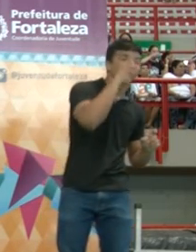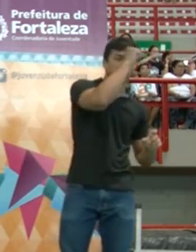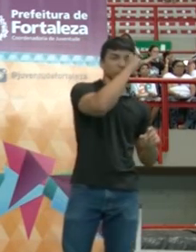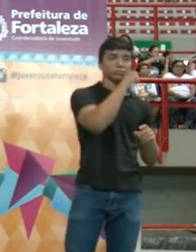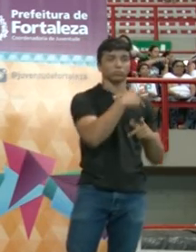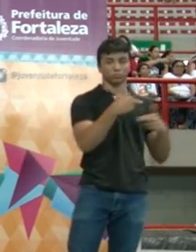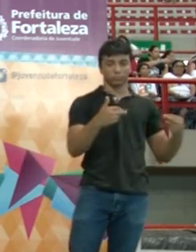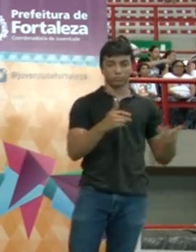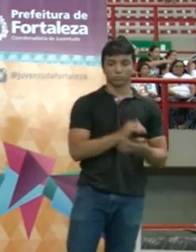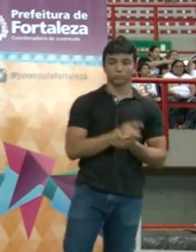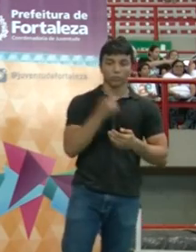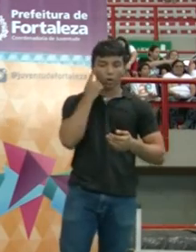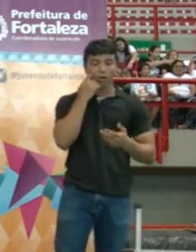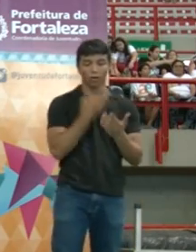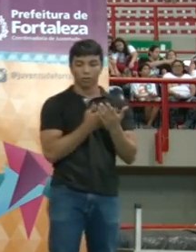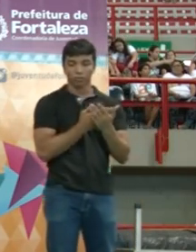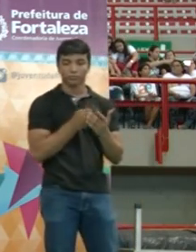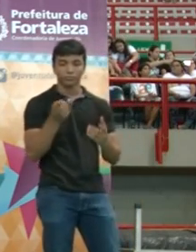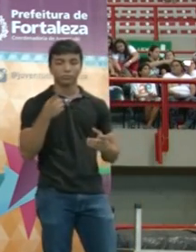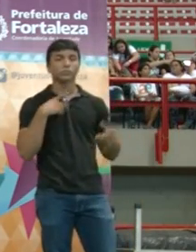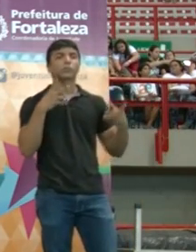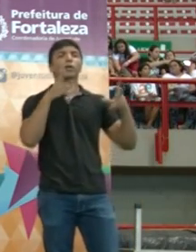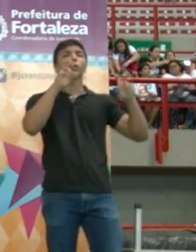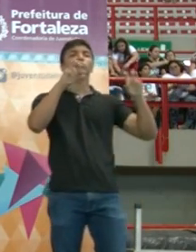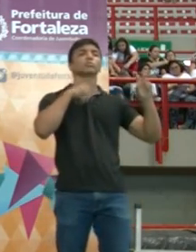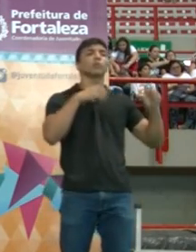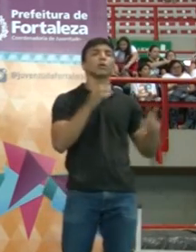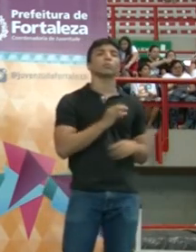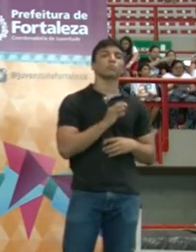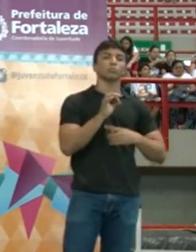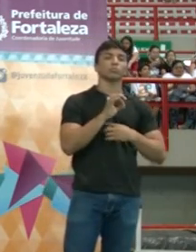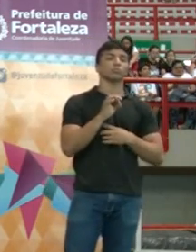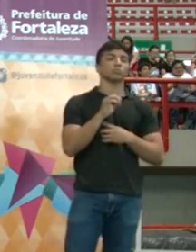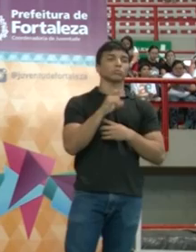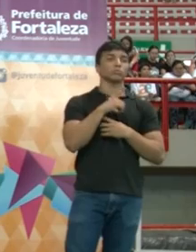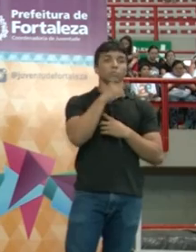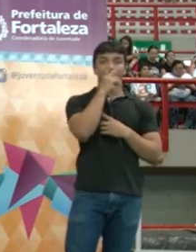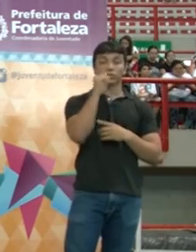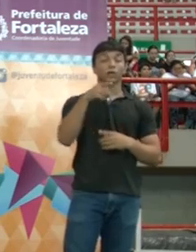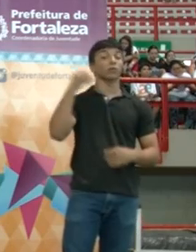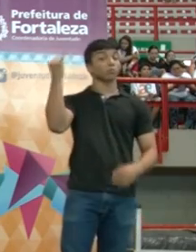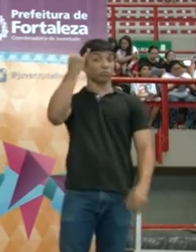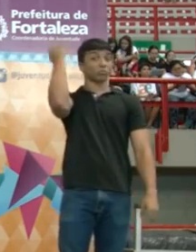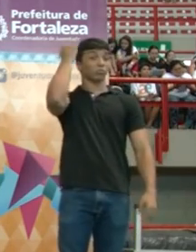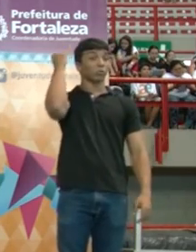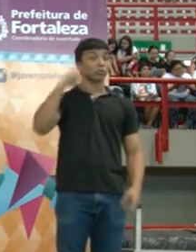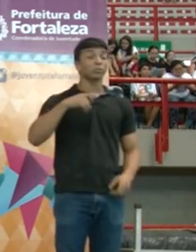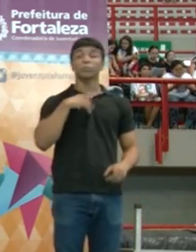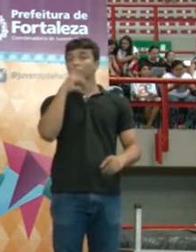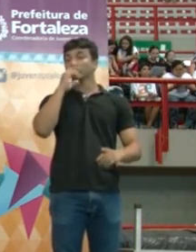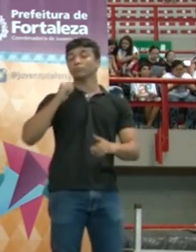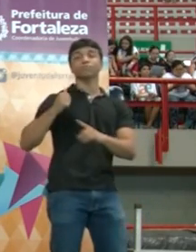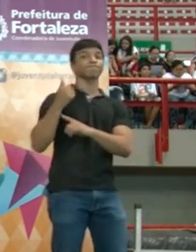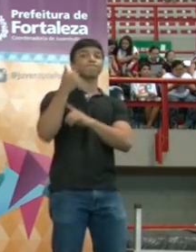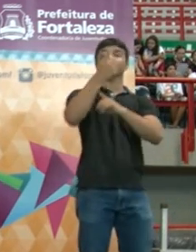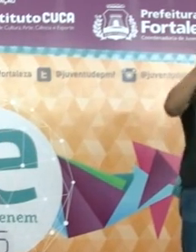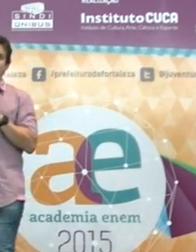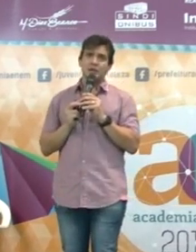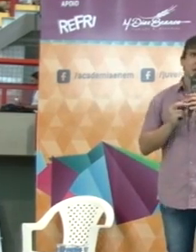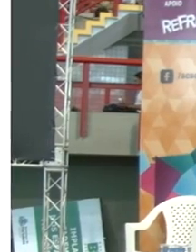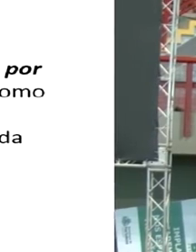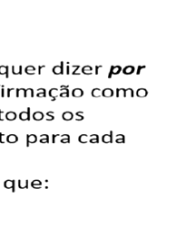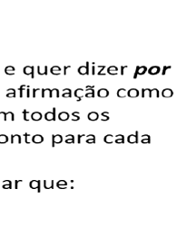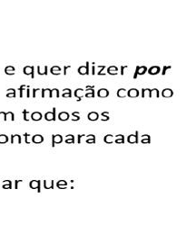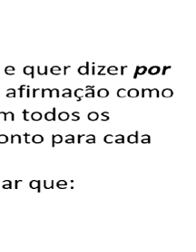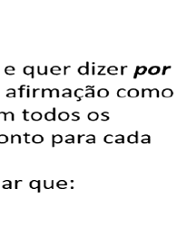lá, comecemos a nossa aulinha aí. Vamos falar hoje de um assunto extremamente importante, e o mais importante de todos do